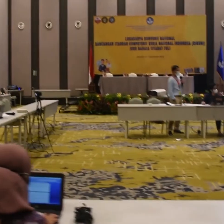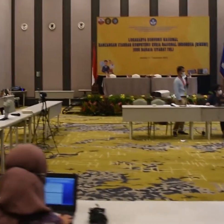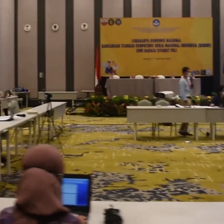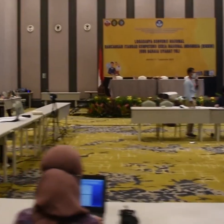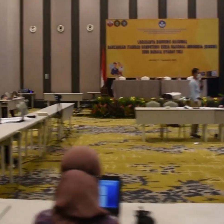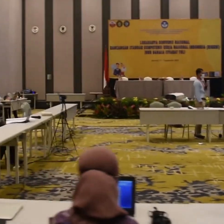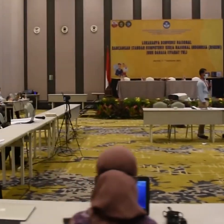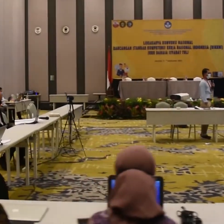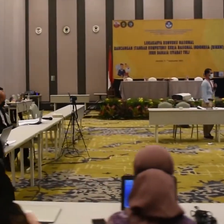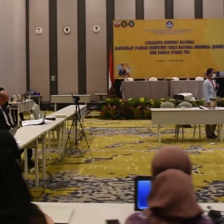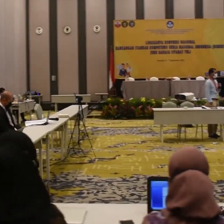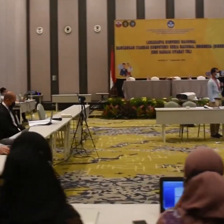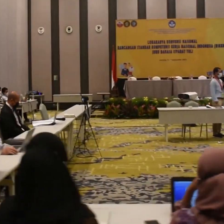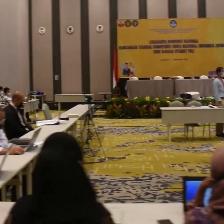Indonesia mulai ada dan berkembang.